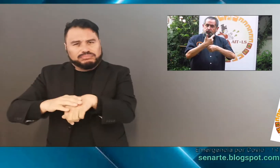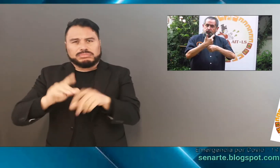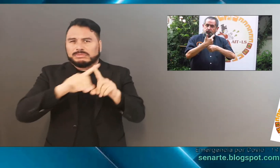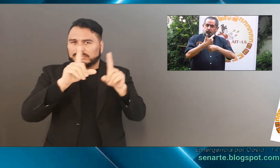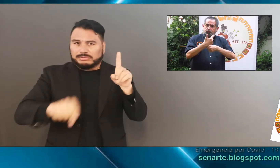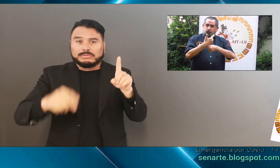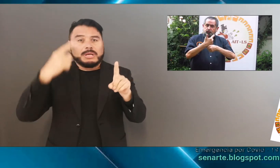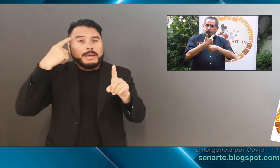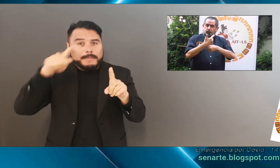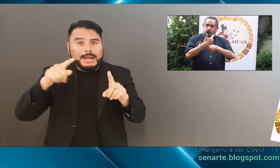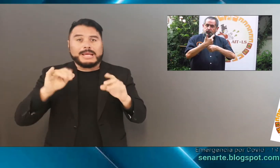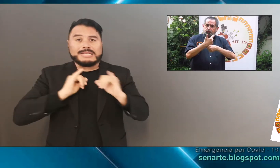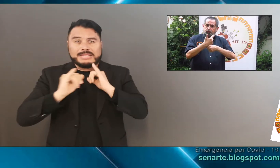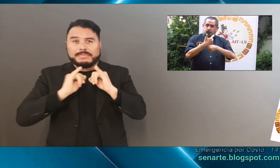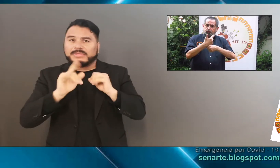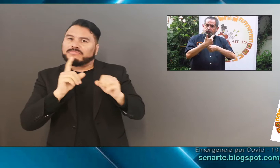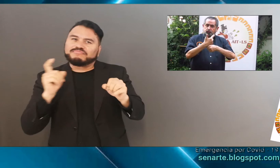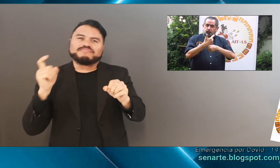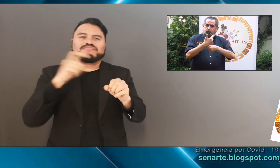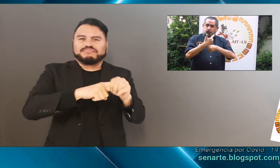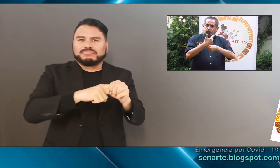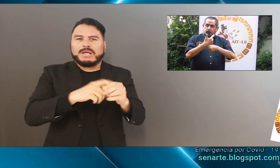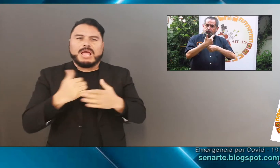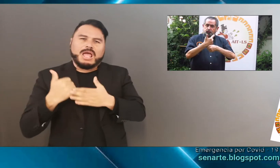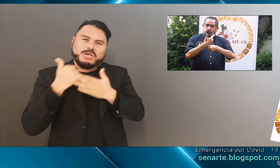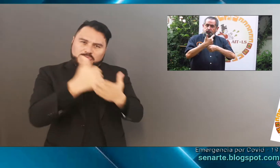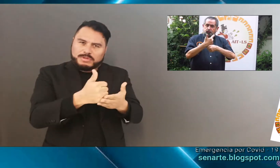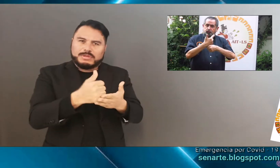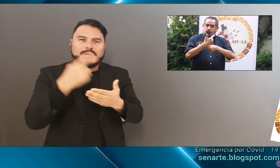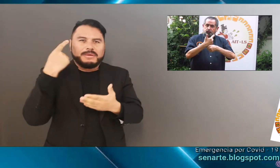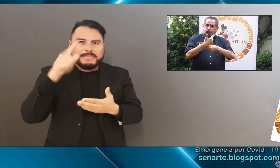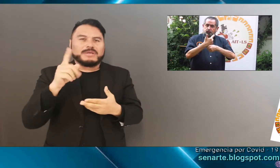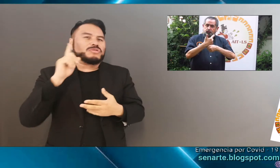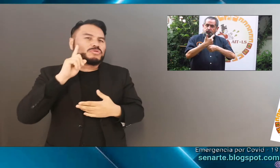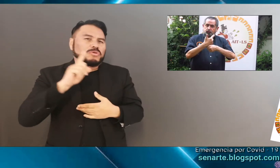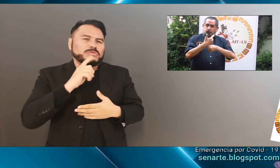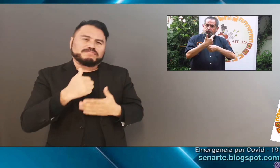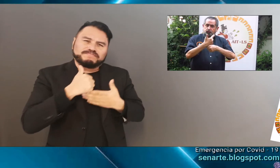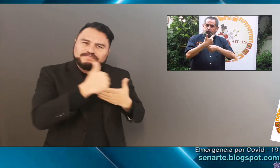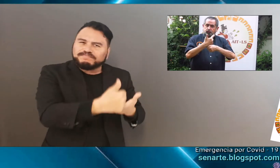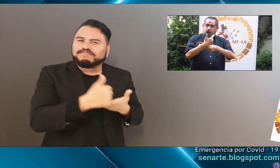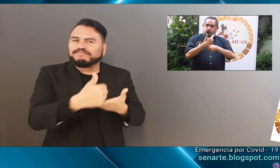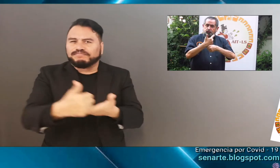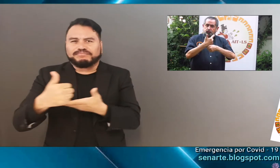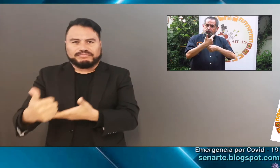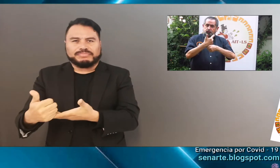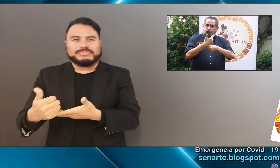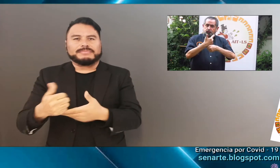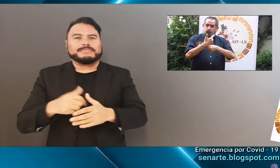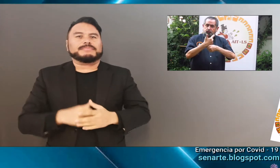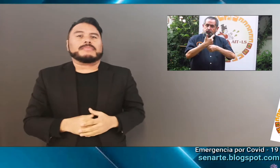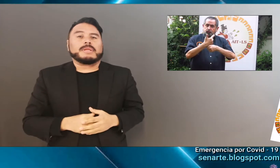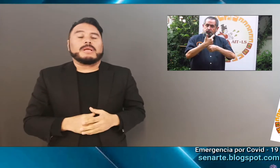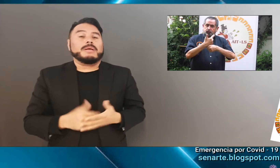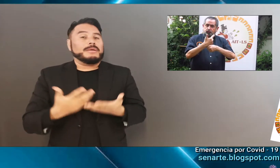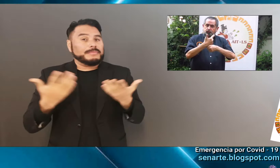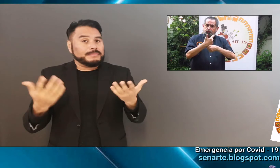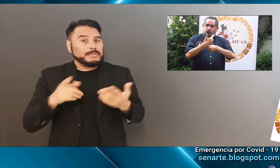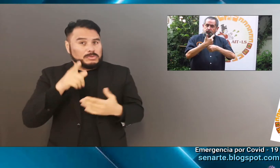que los intérpretes se unieran a este servicio especial que se brinda en esta etapa a las personas sordas. Así